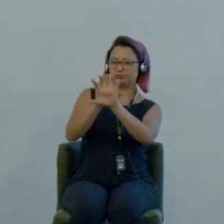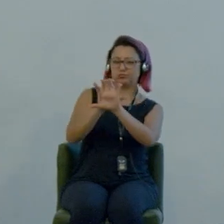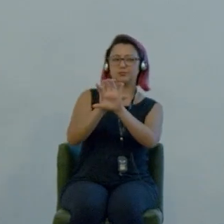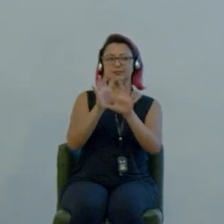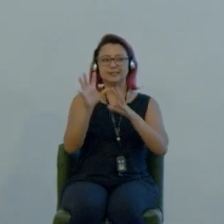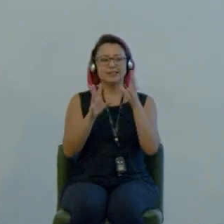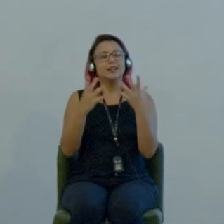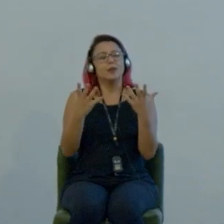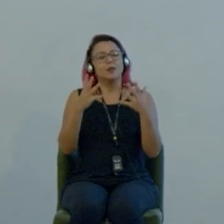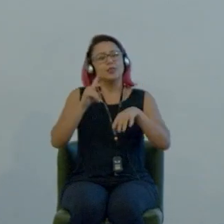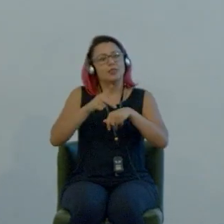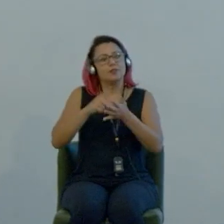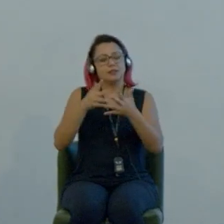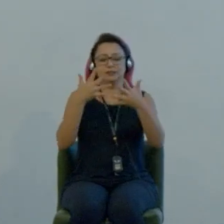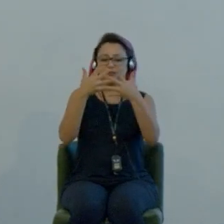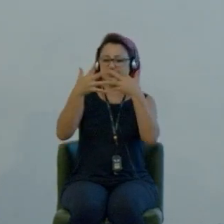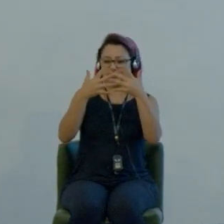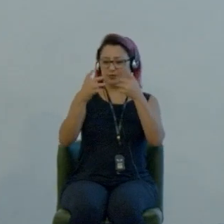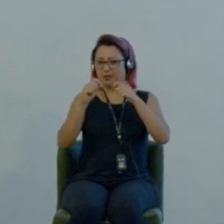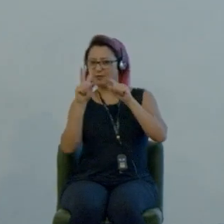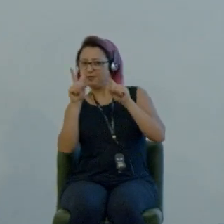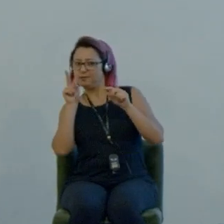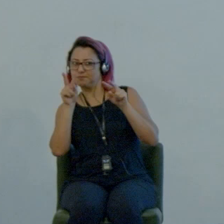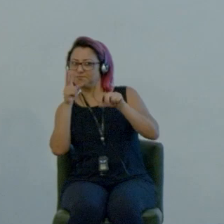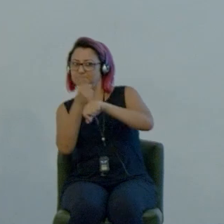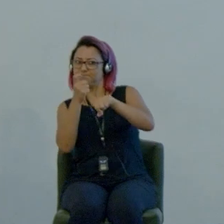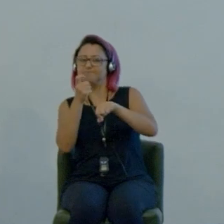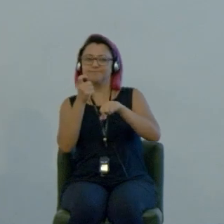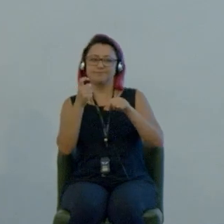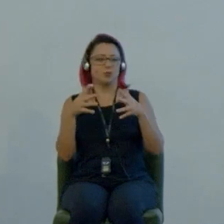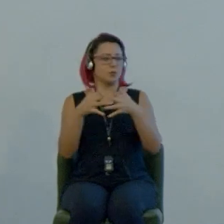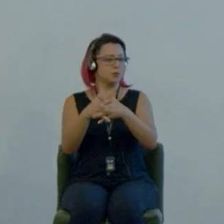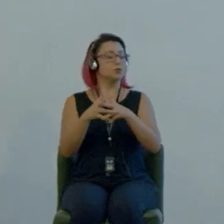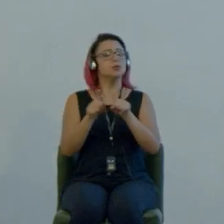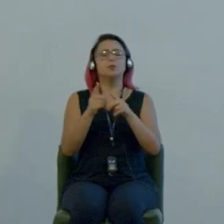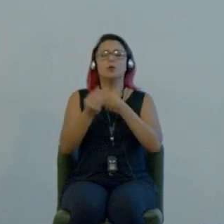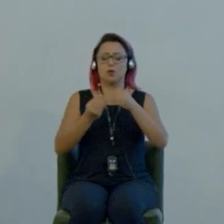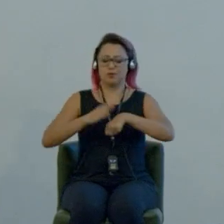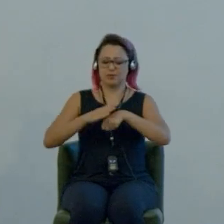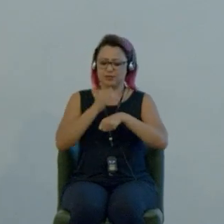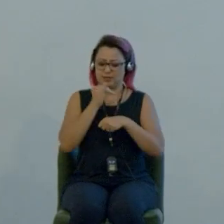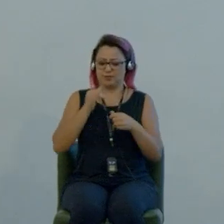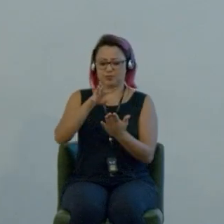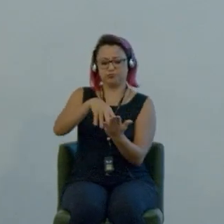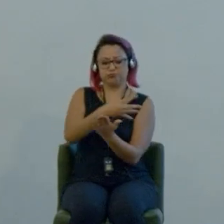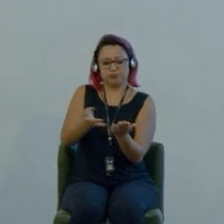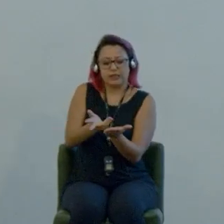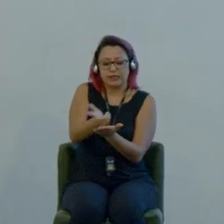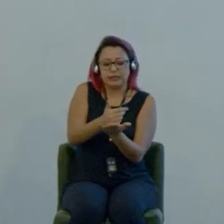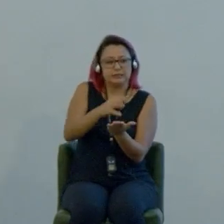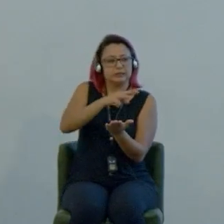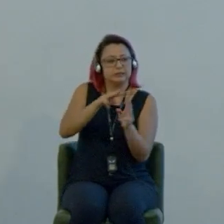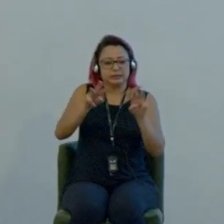l'invisible. L'autre chose, et je vous l'ai raconté tout à l'heure, c'est cette question de comment faire une cartographie qui ne soit pas surplombante, qui